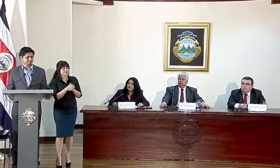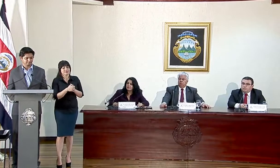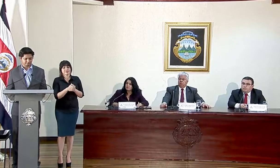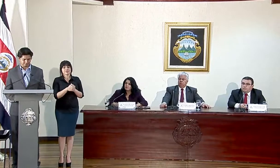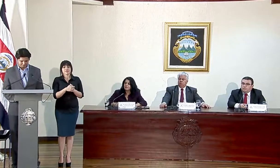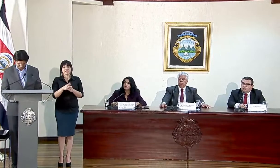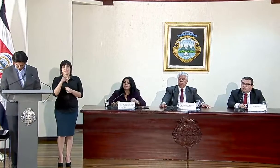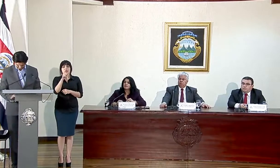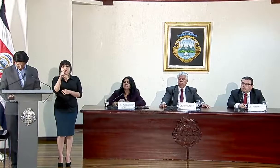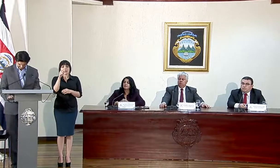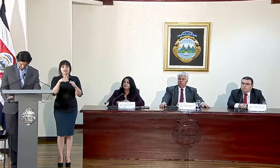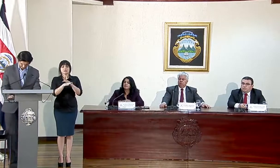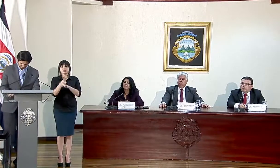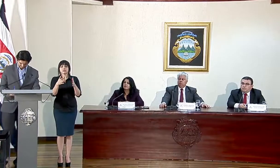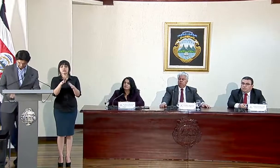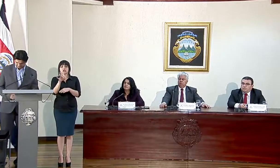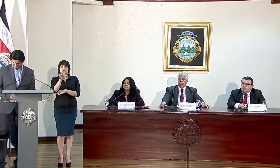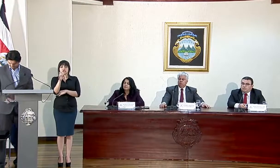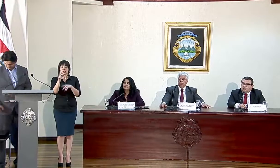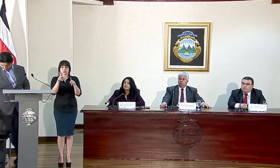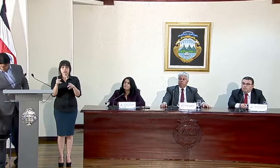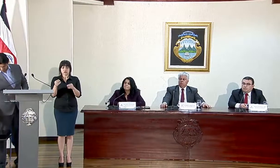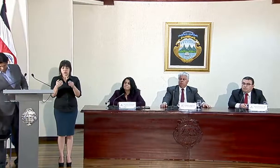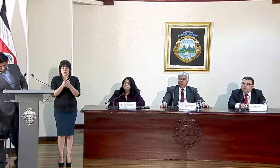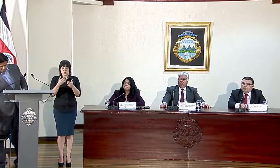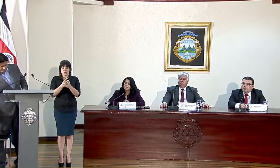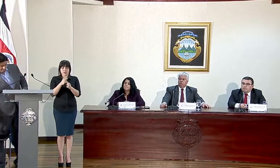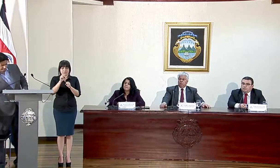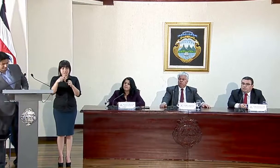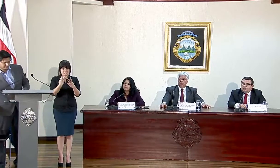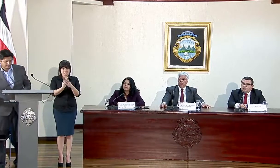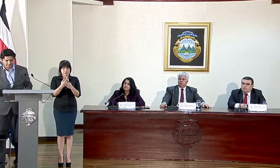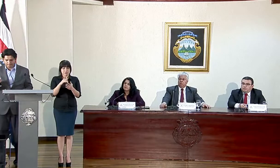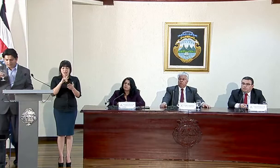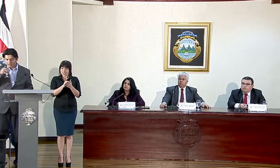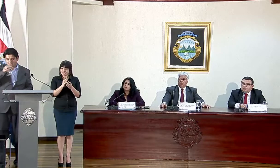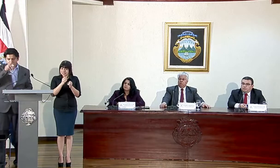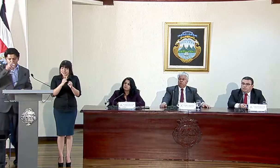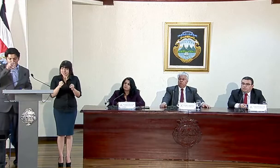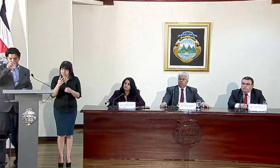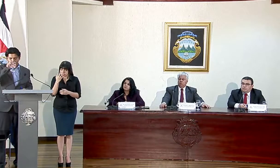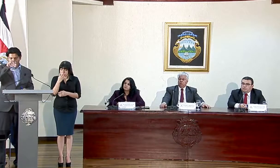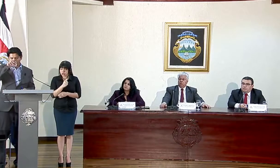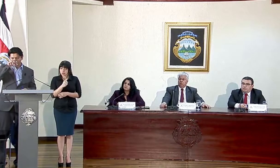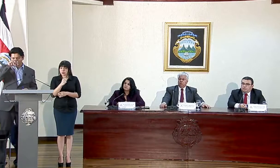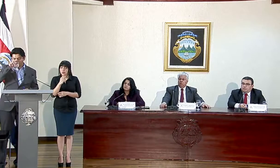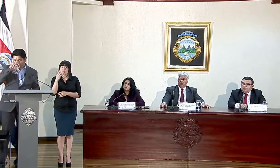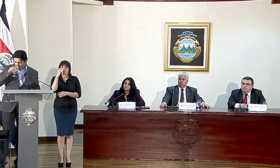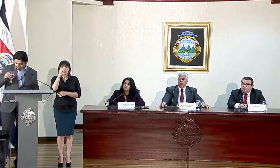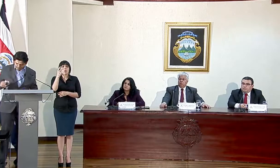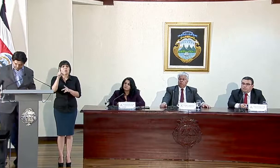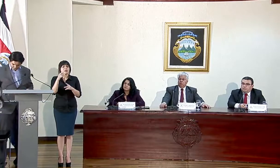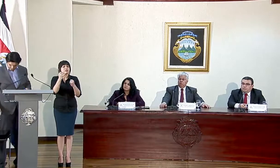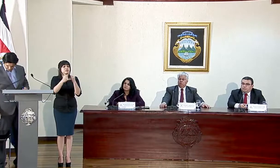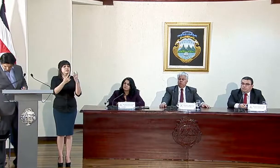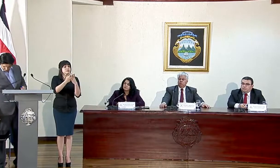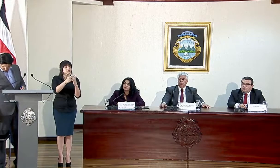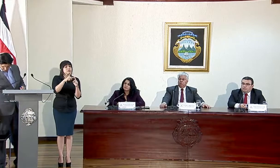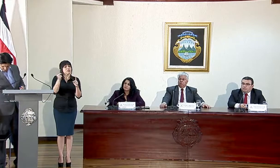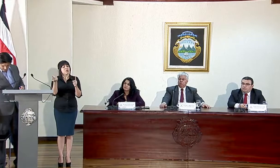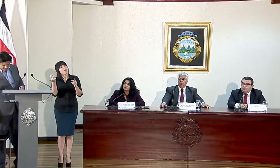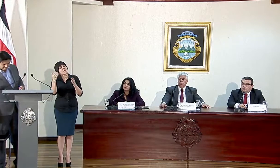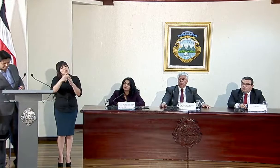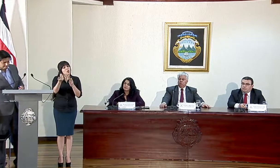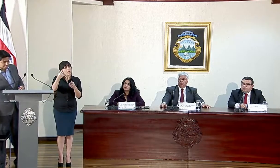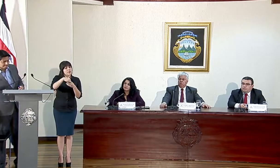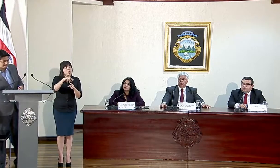mes ingresan alrededor de 800 personas más al sistema, eso sin contar las personas que terminan su condena y vuelven a ingresar,